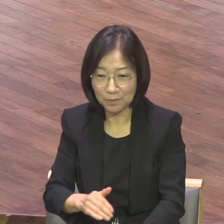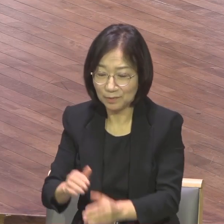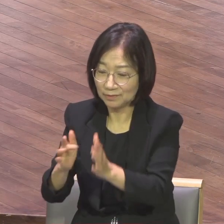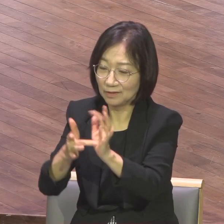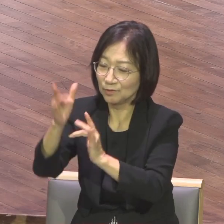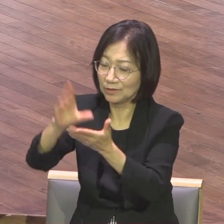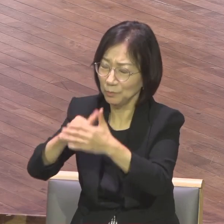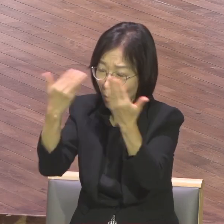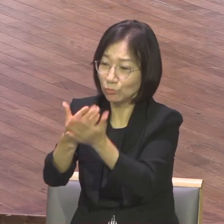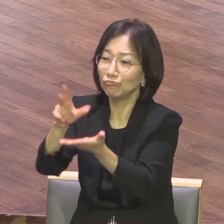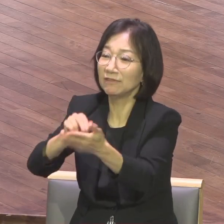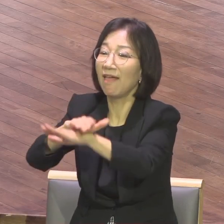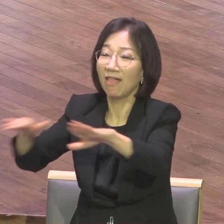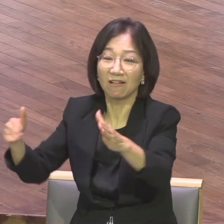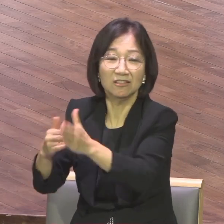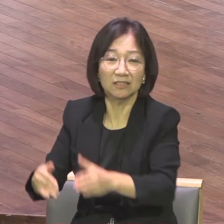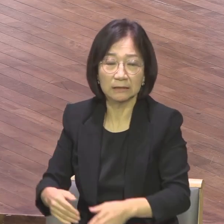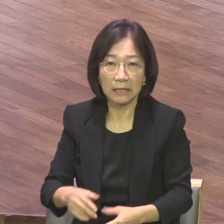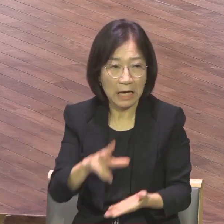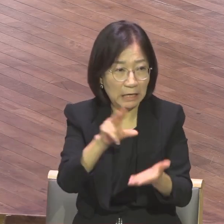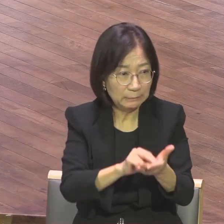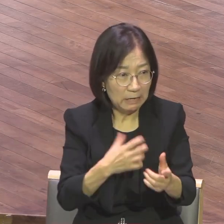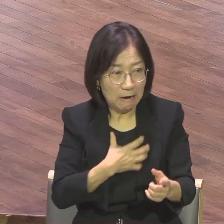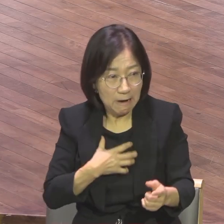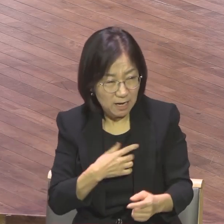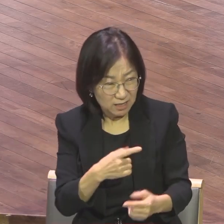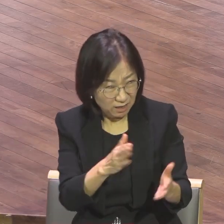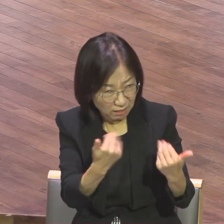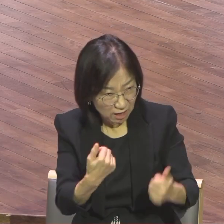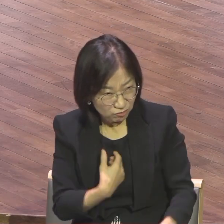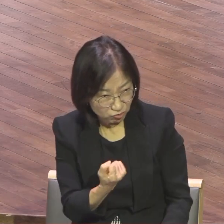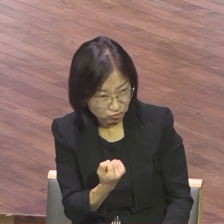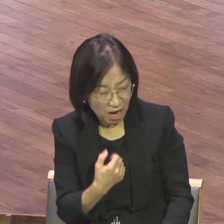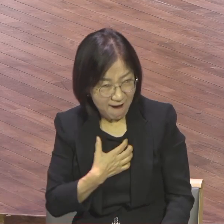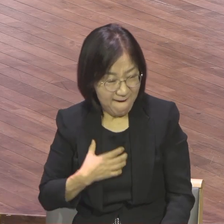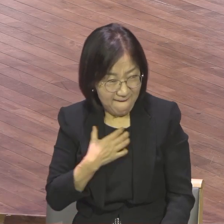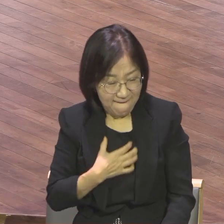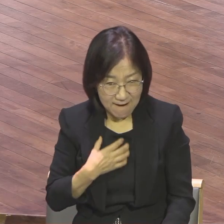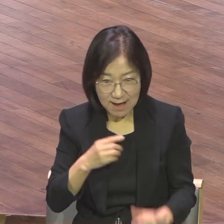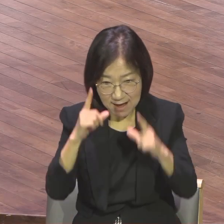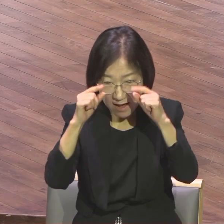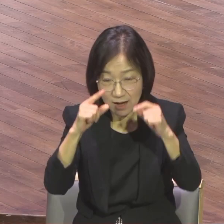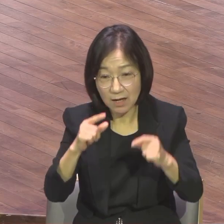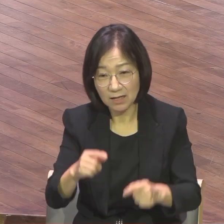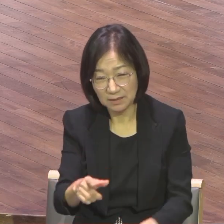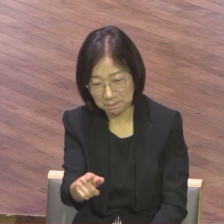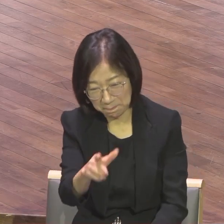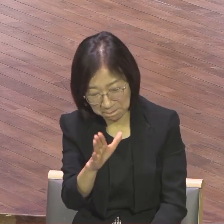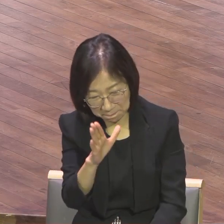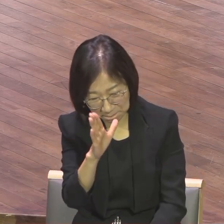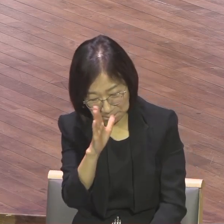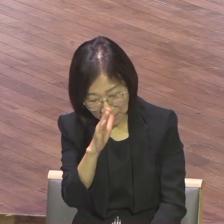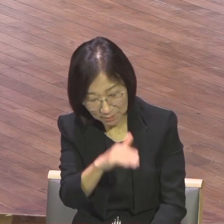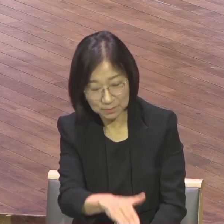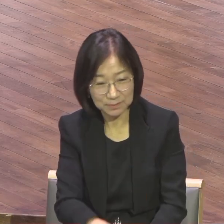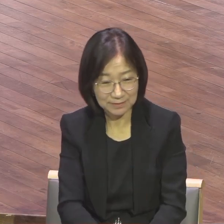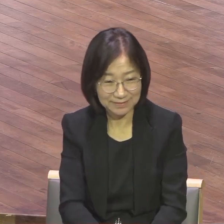아시겠어요? 속은 게 팍싹 속은 겁니다. 사단에 뿌려놓은 이 가라지를 걸려